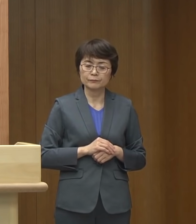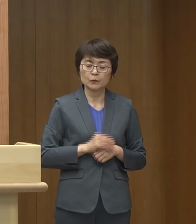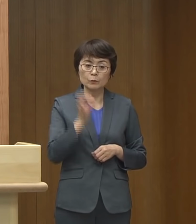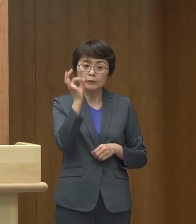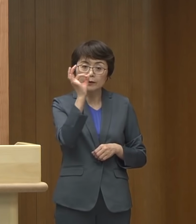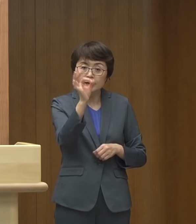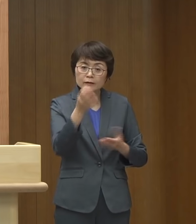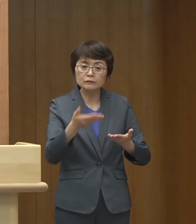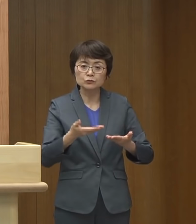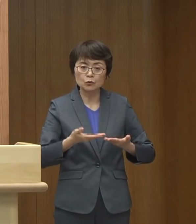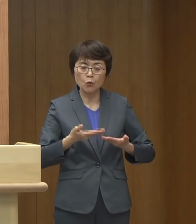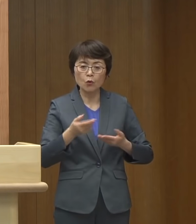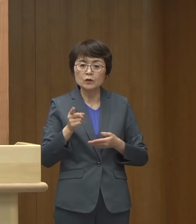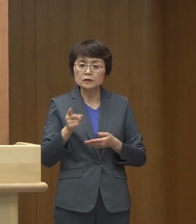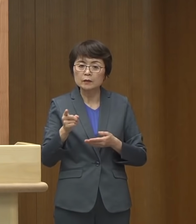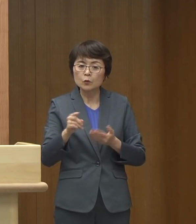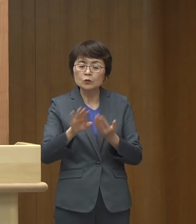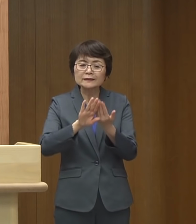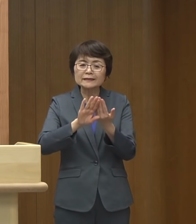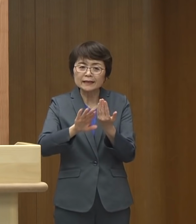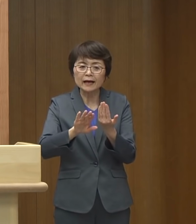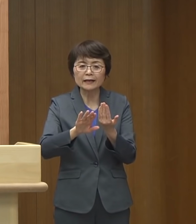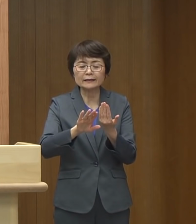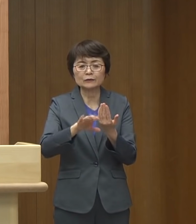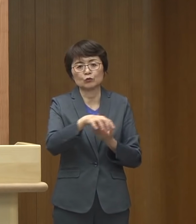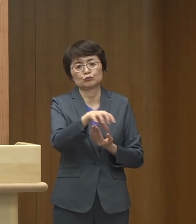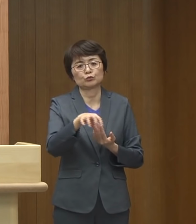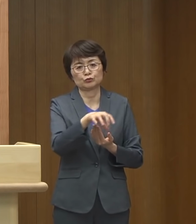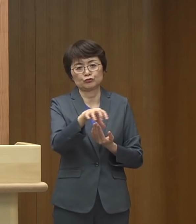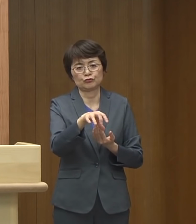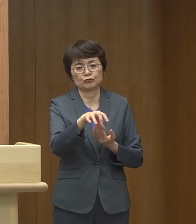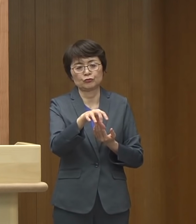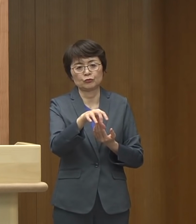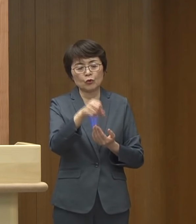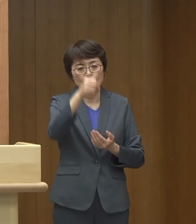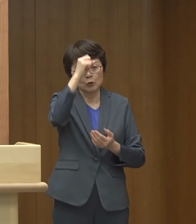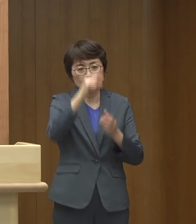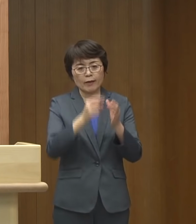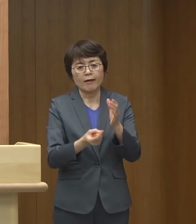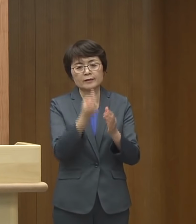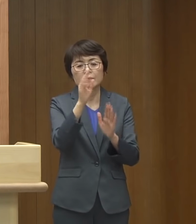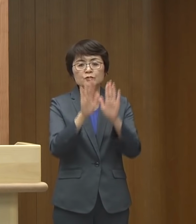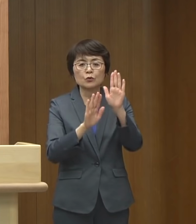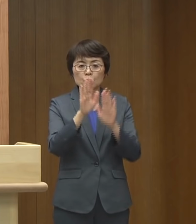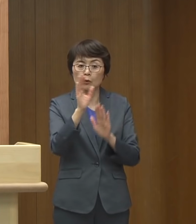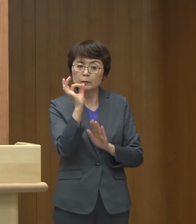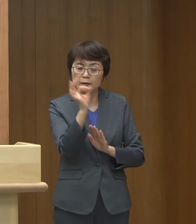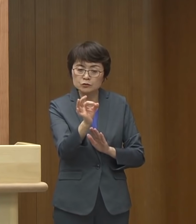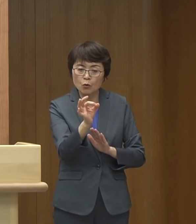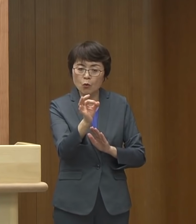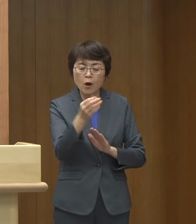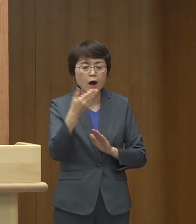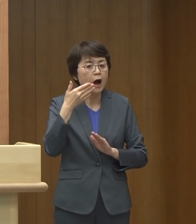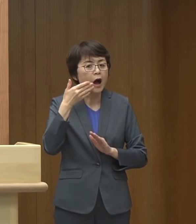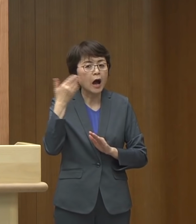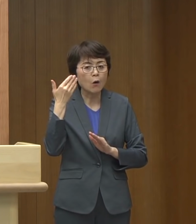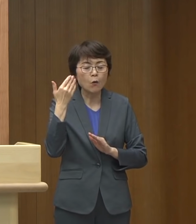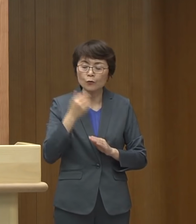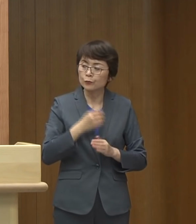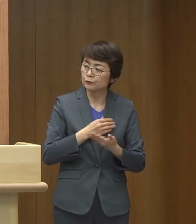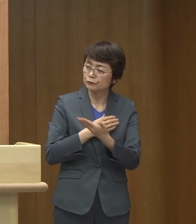と、札幌市を除く部分の発生状況についてご覧いただきますと、この青の棒グラフでござい